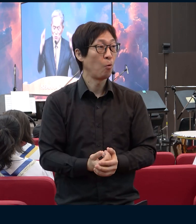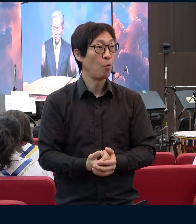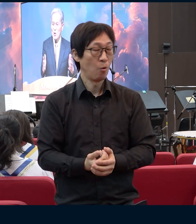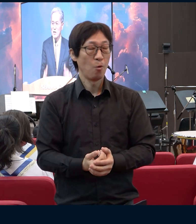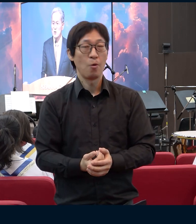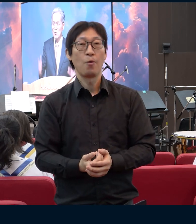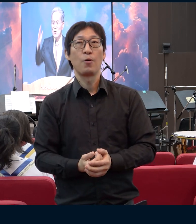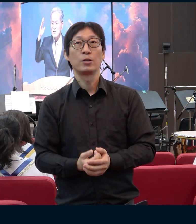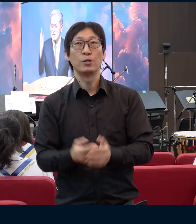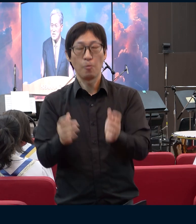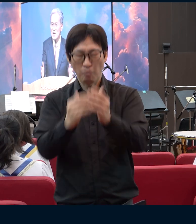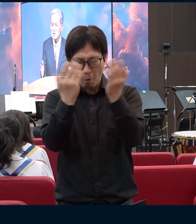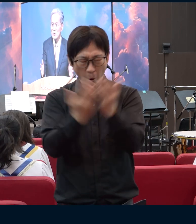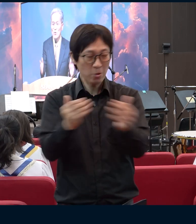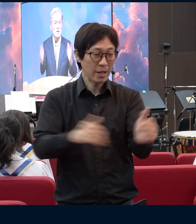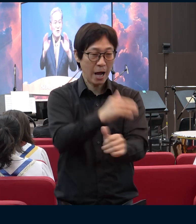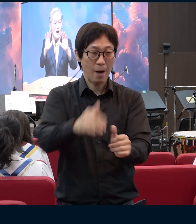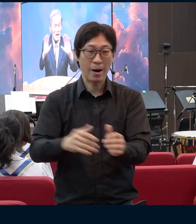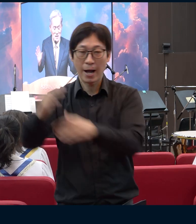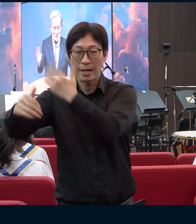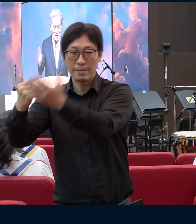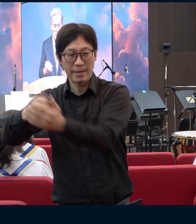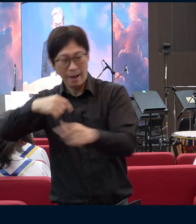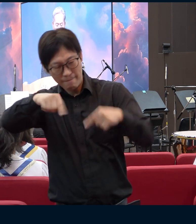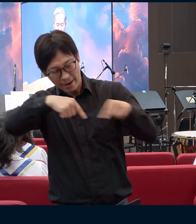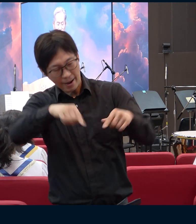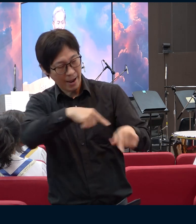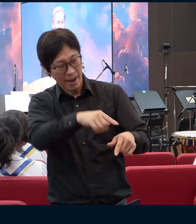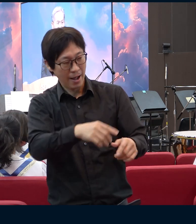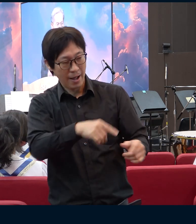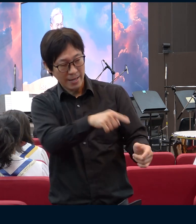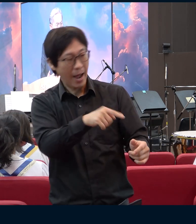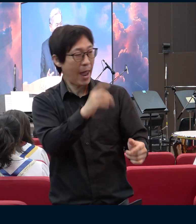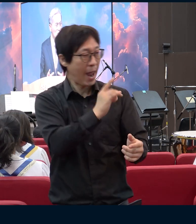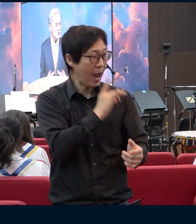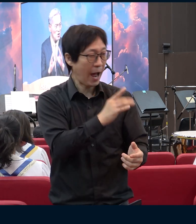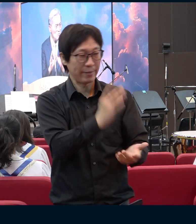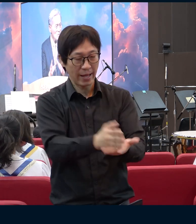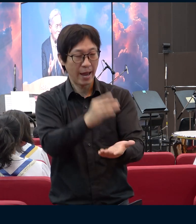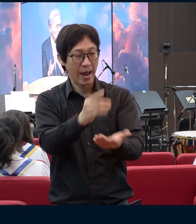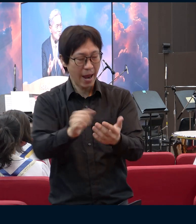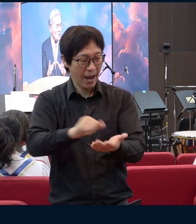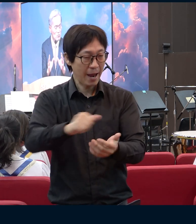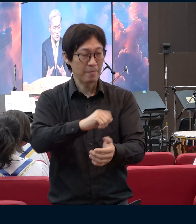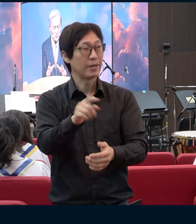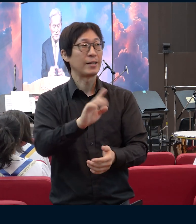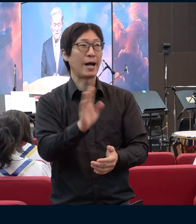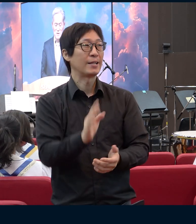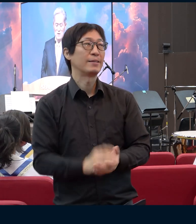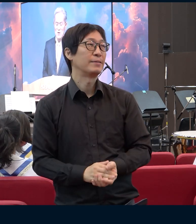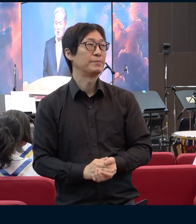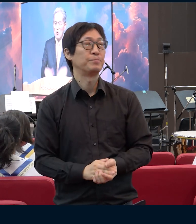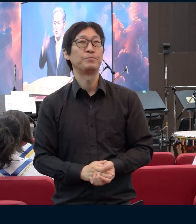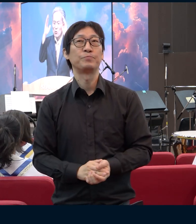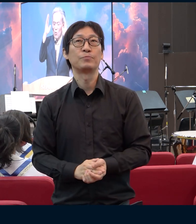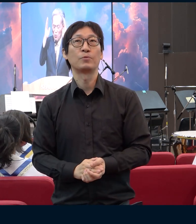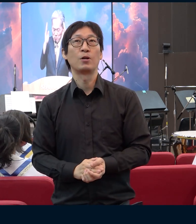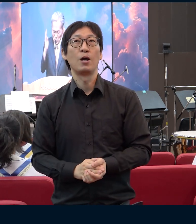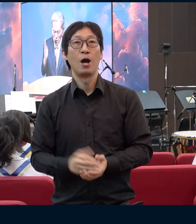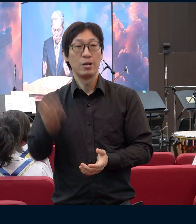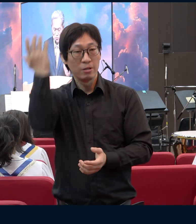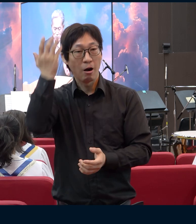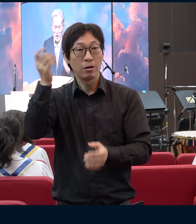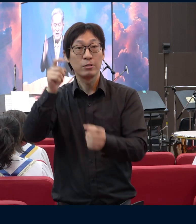간섭하시고 조종하시고 지시하시고 이렇게 안 하신다 그 말입니다. 다만 뭐예요? 정말 중요한 부분, 영적으로